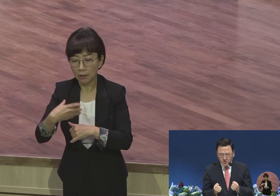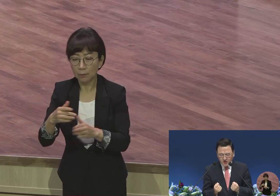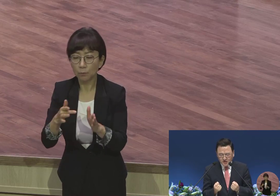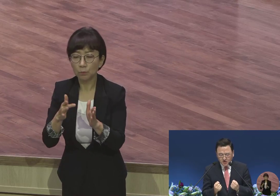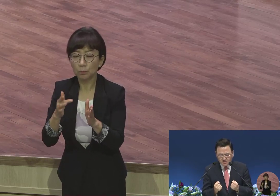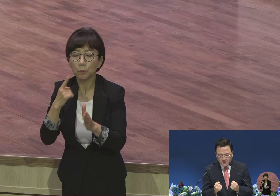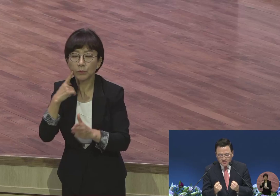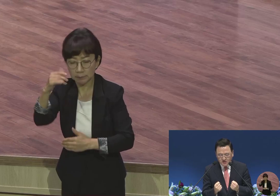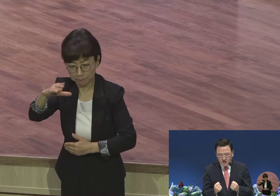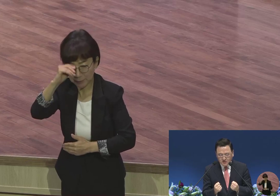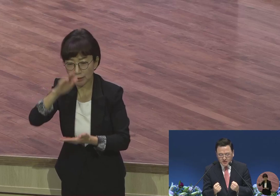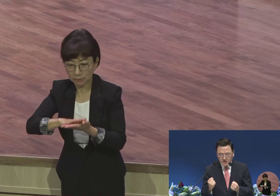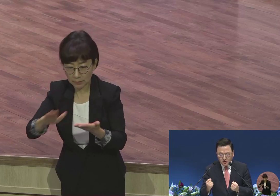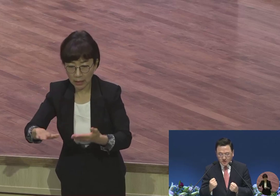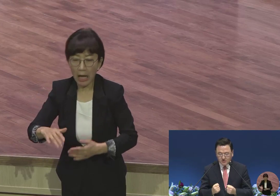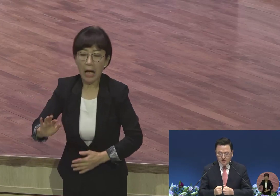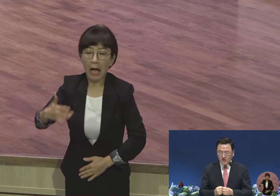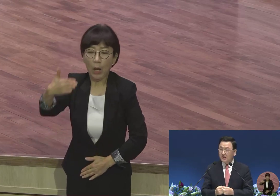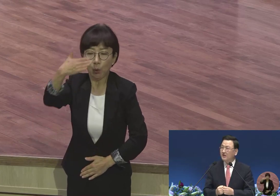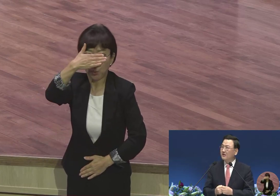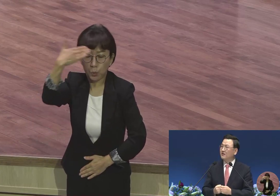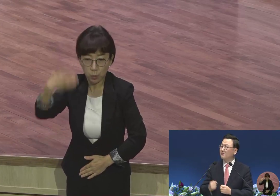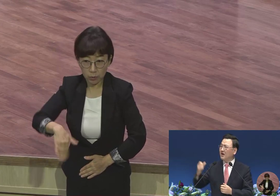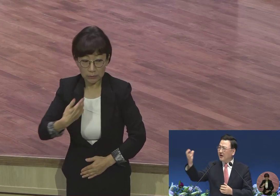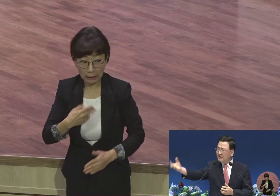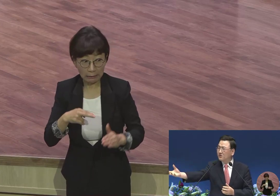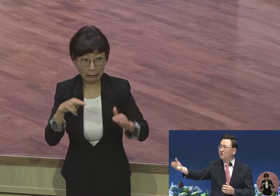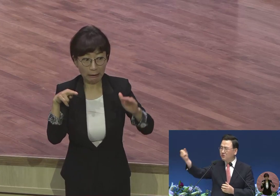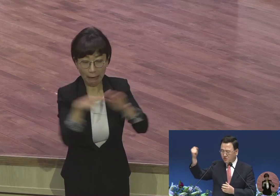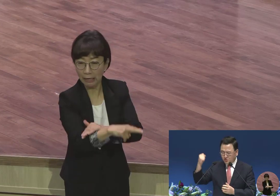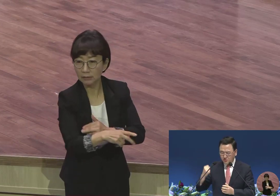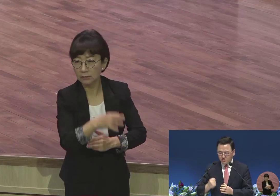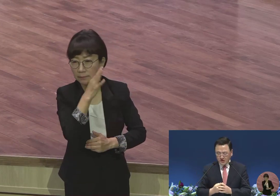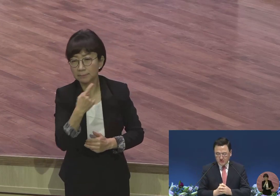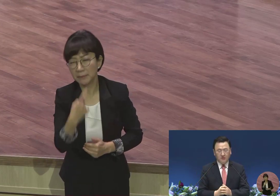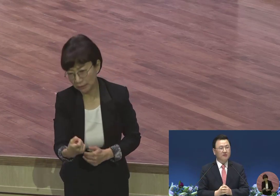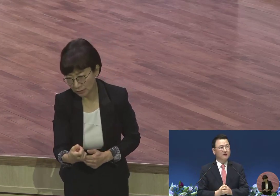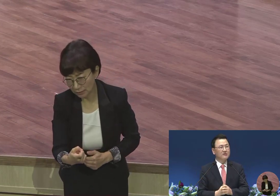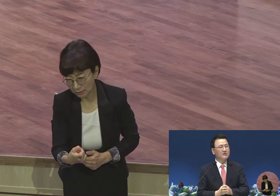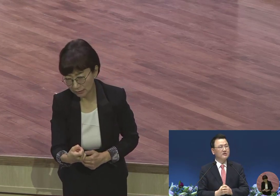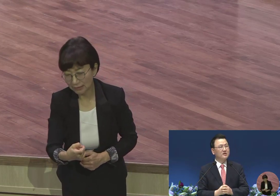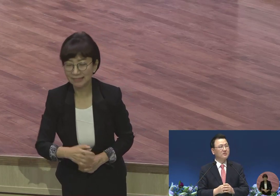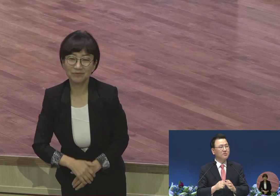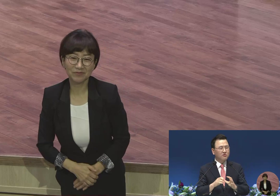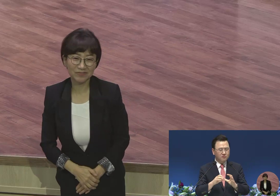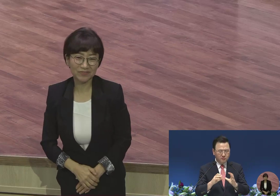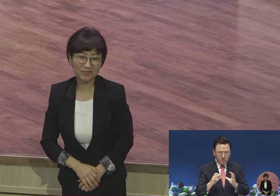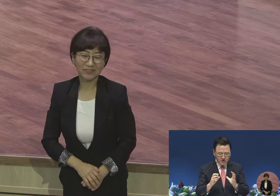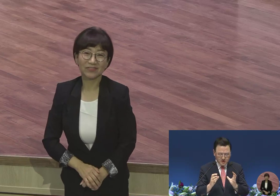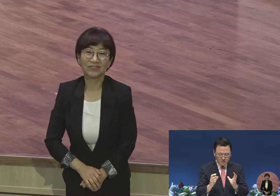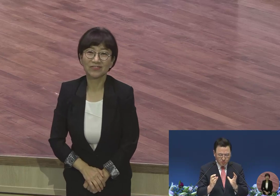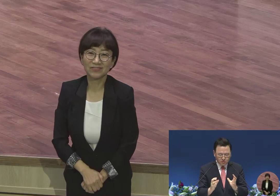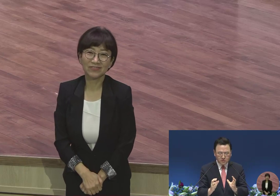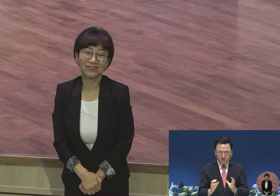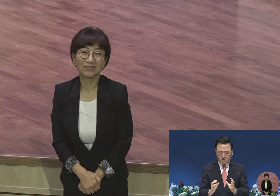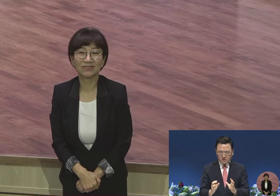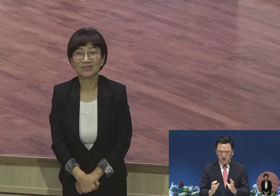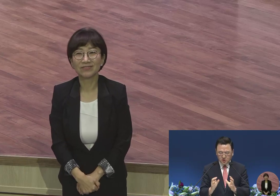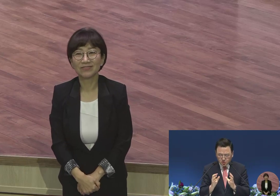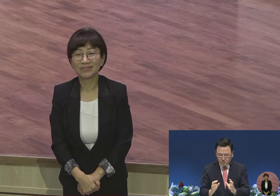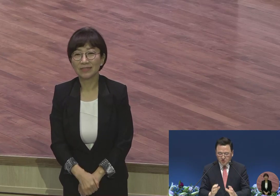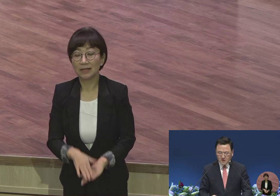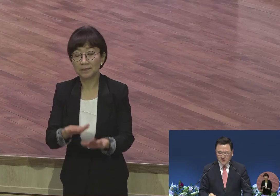이 그리스도의 절대적 사랑을 받은 저와 여러분들이 많은 영혼들을 초청해서 생명 구원의